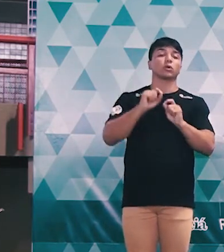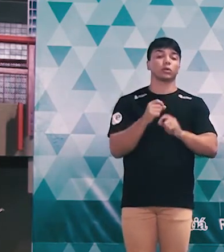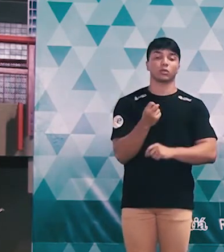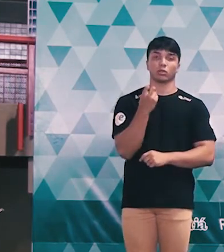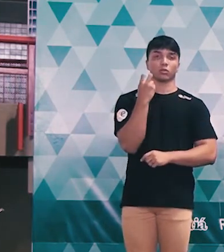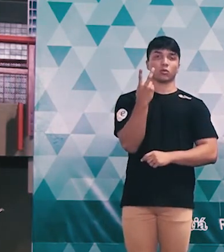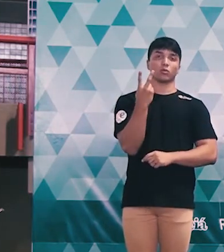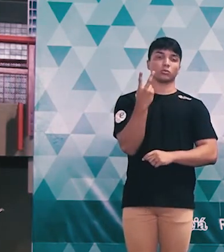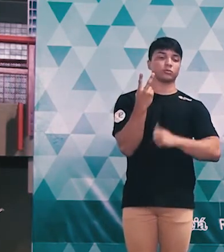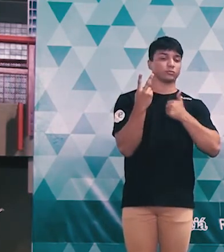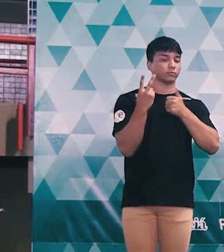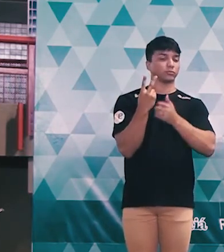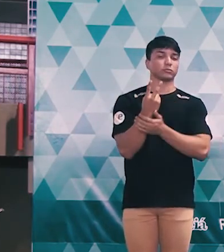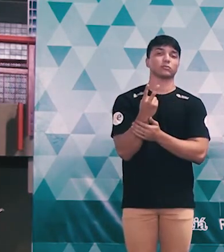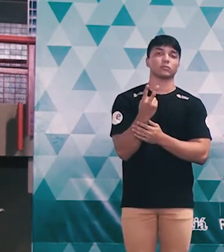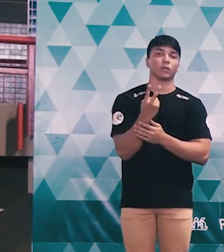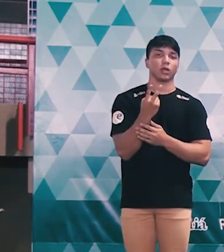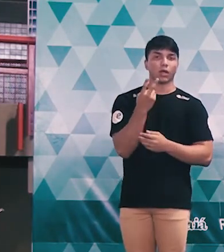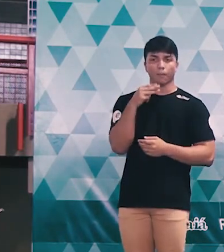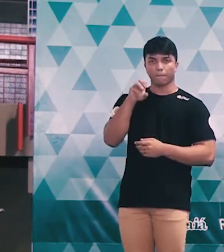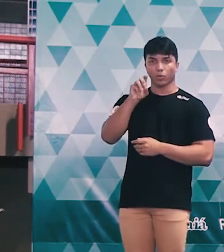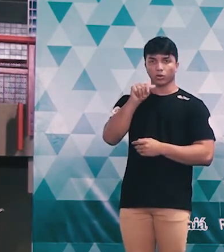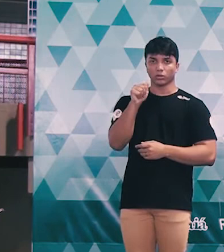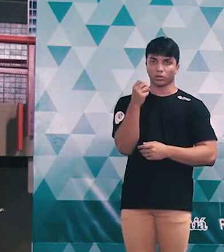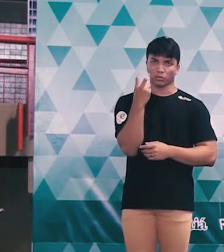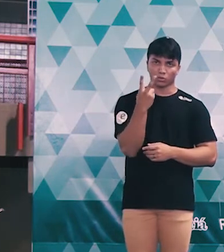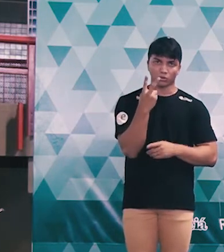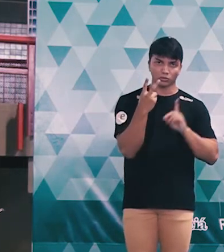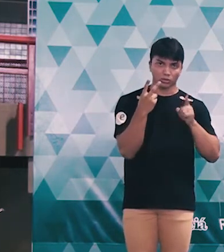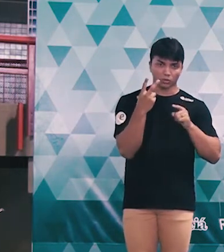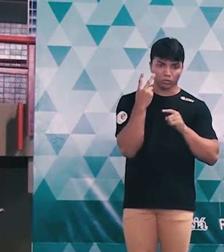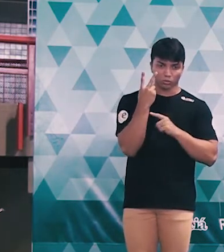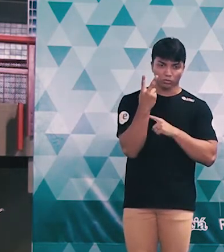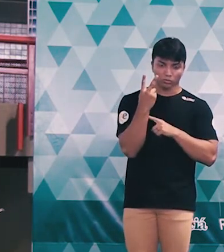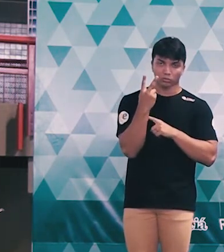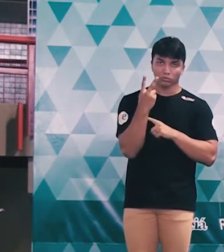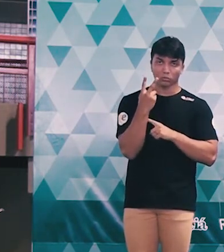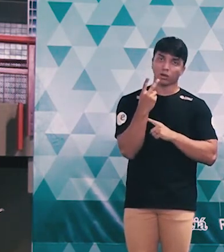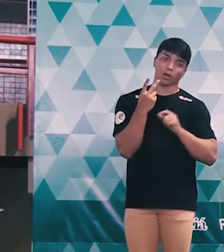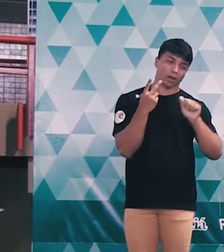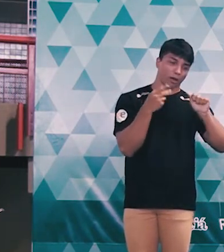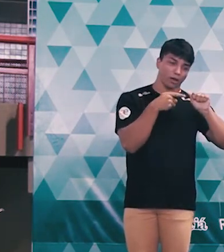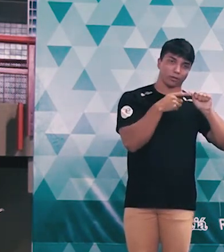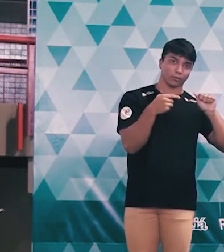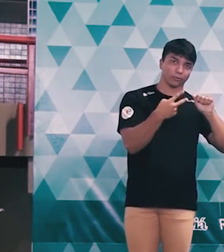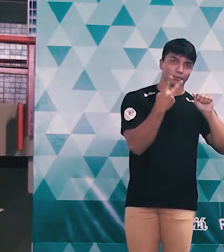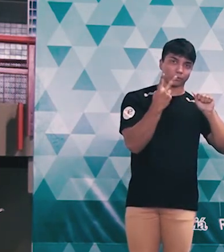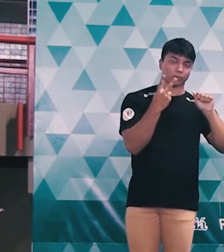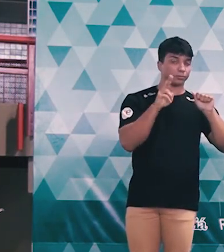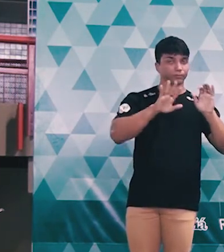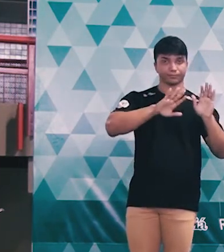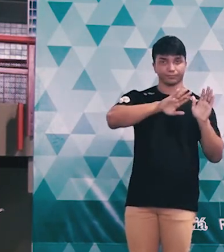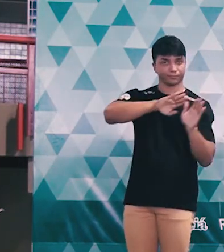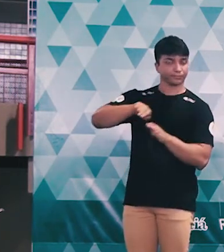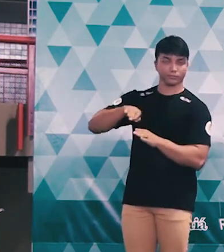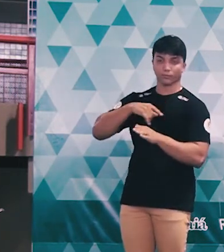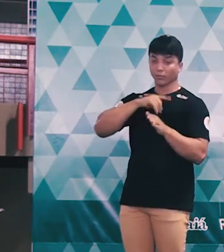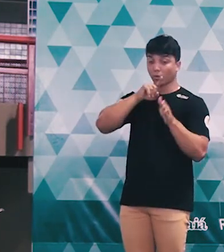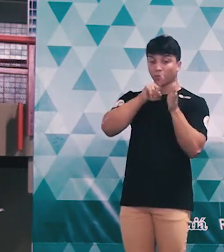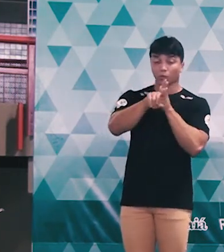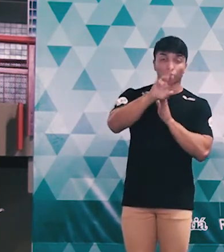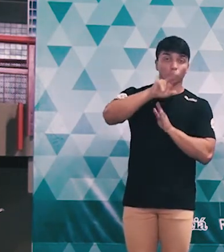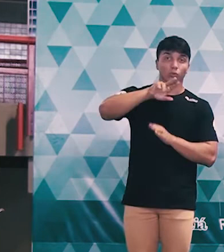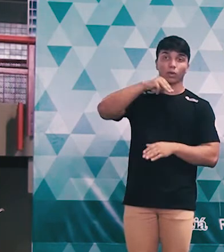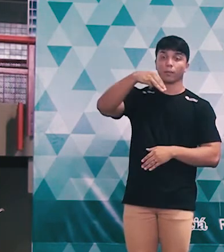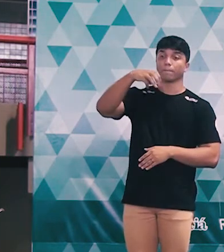o número 2. Então a moda é 2, tem exatamente essa opção na letra A. Só que a pergunta da questão não é